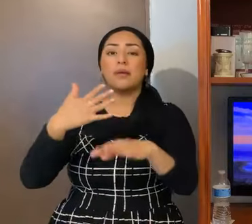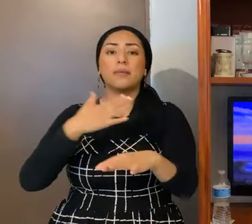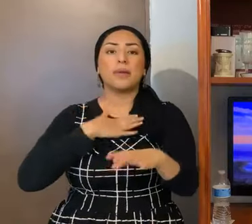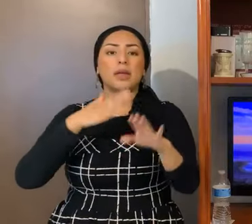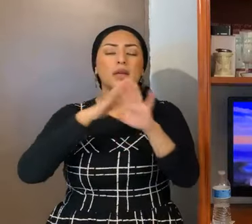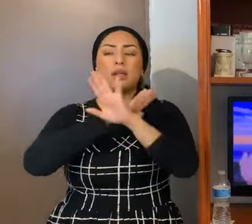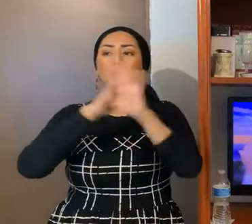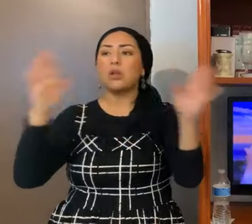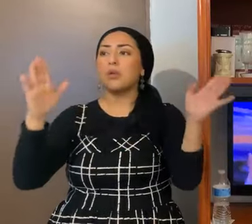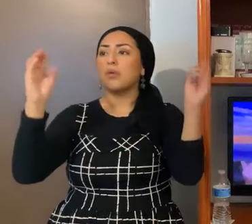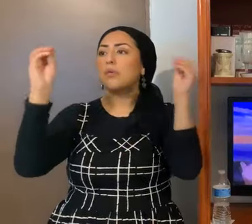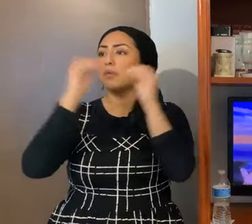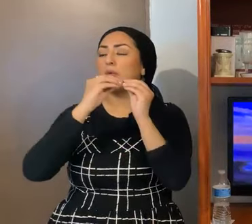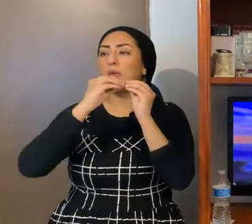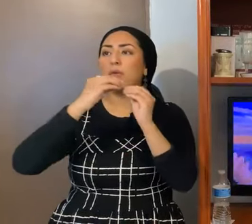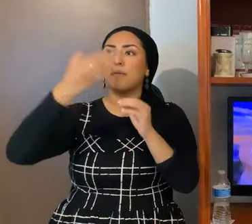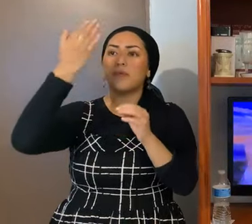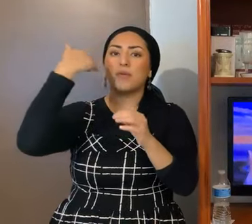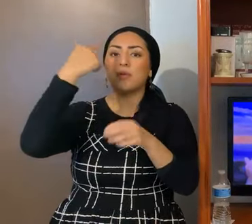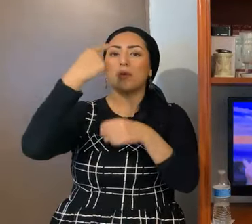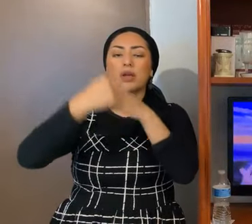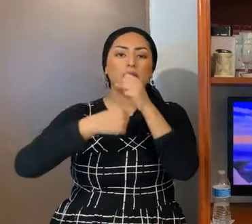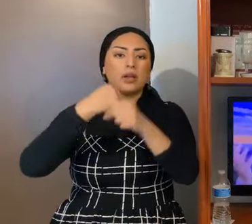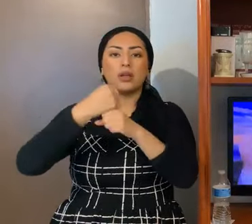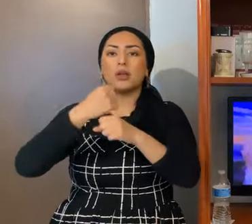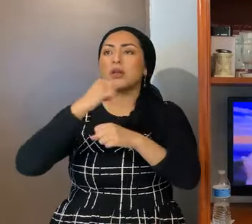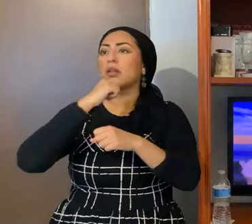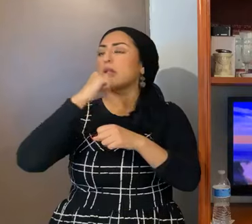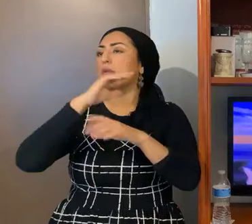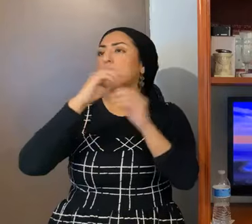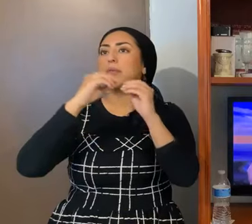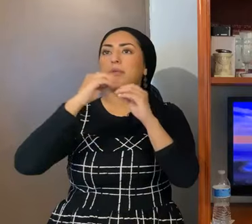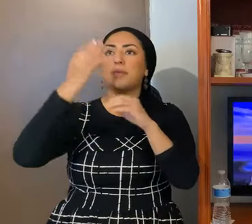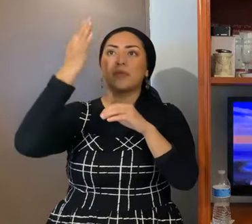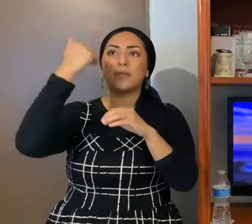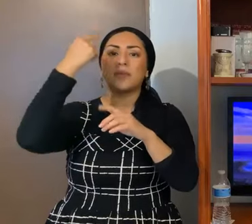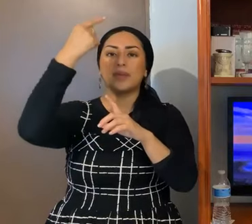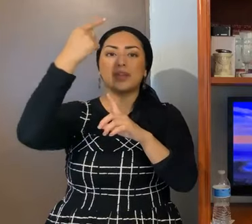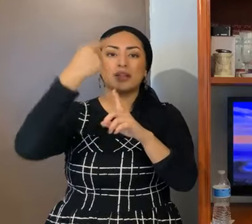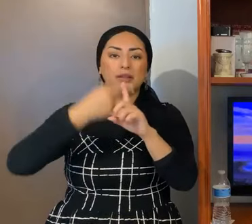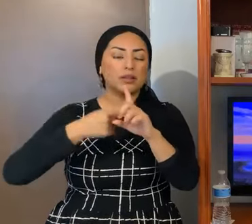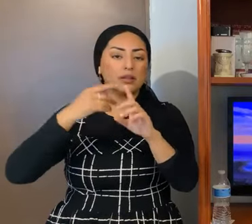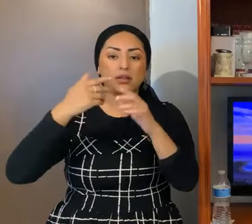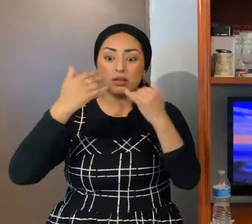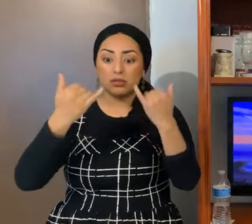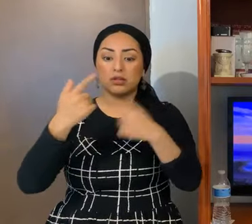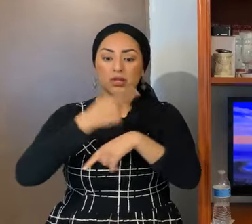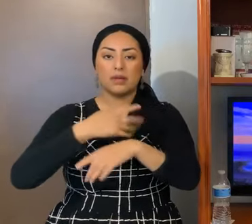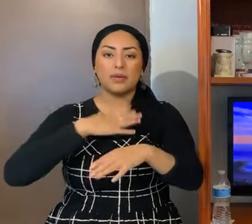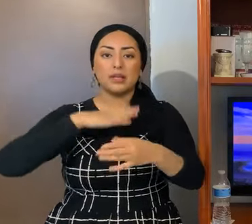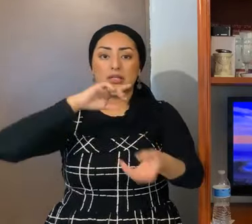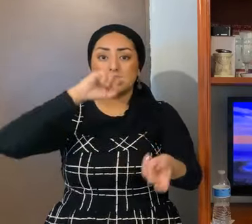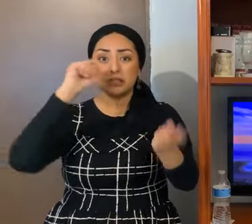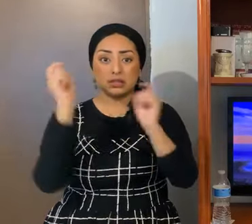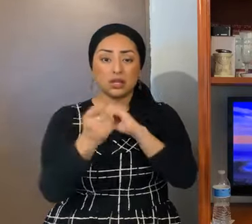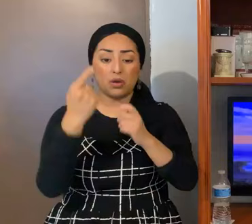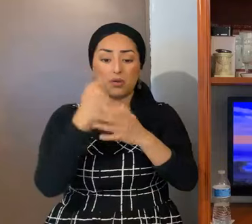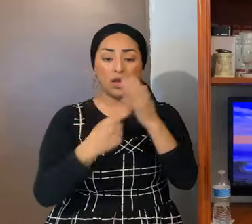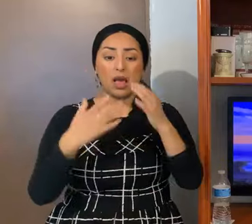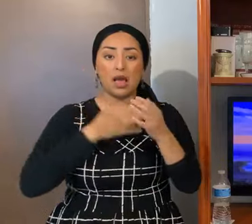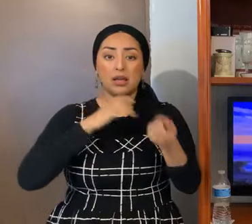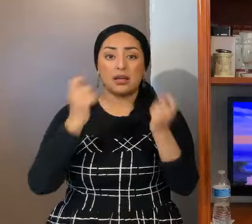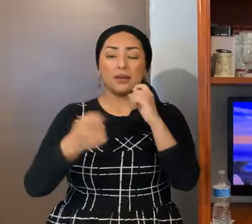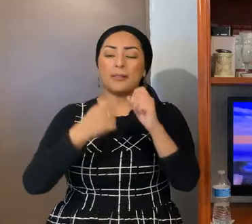soy como era hace un año, como era hace un mes, como era hace un día. Hoy soy diferente. Y esto que he cambiado,